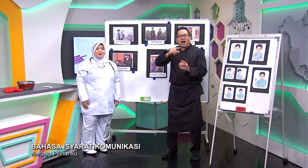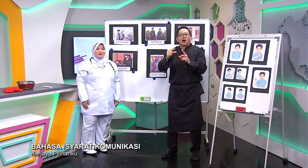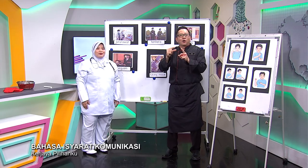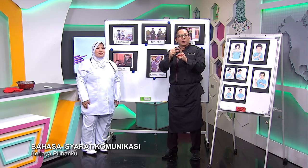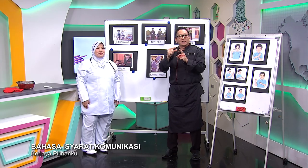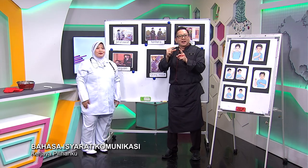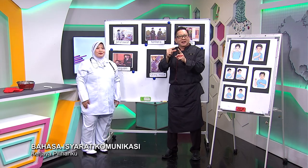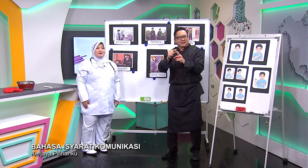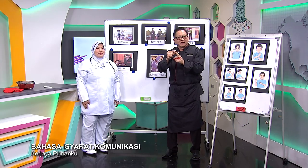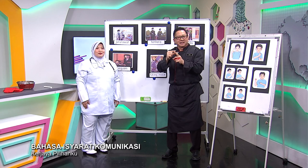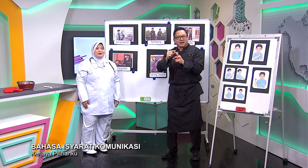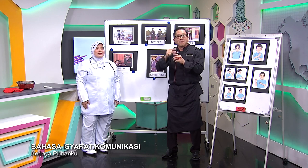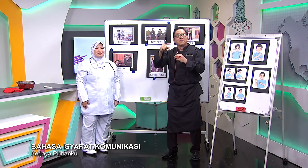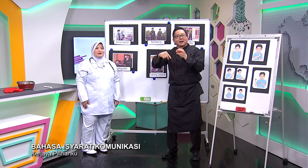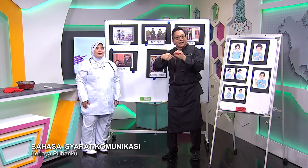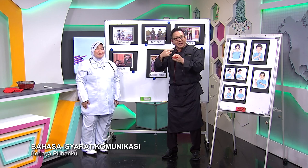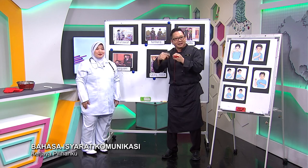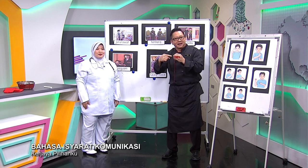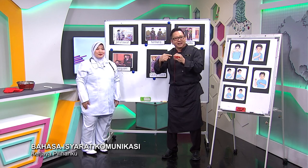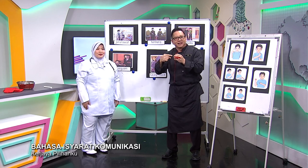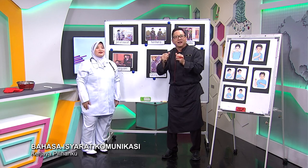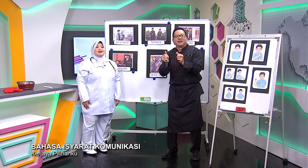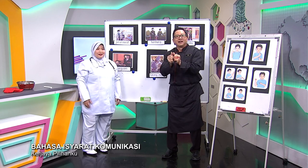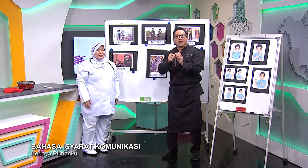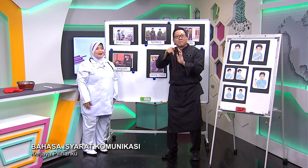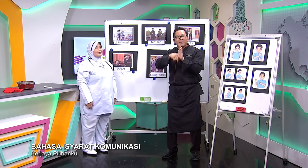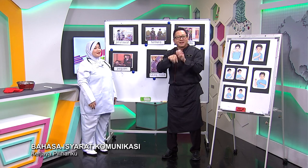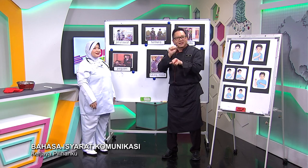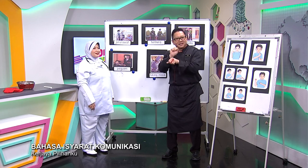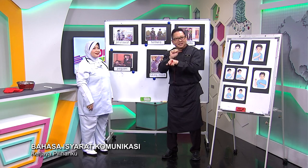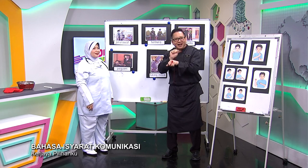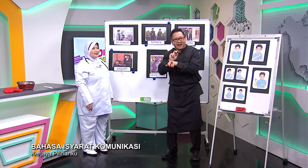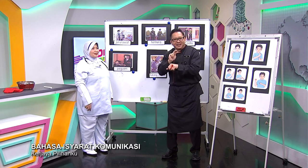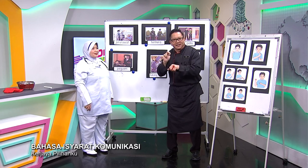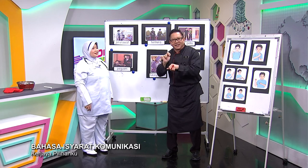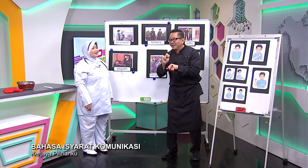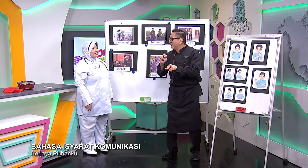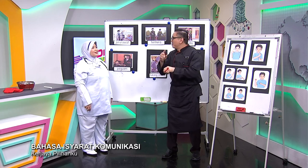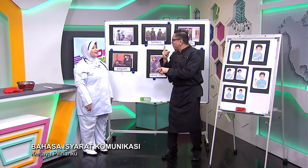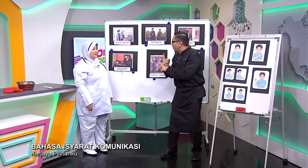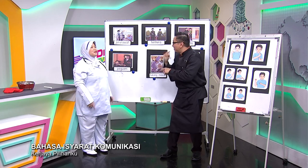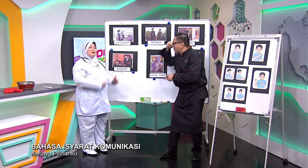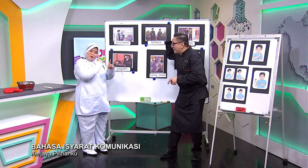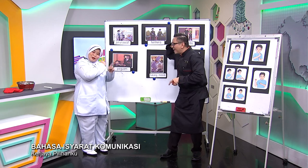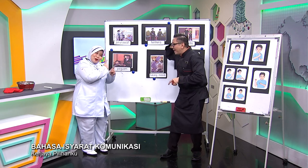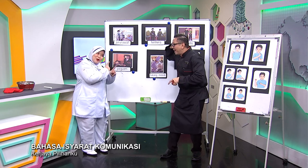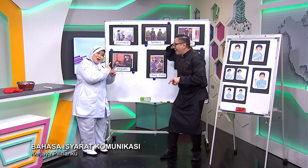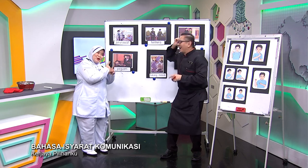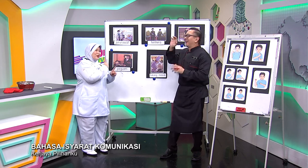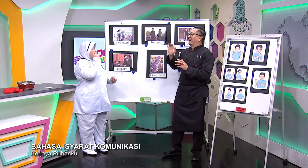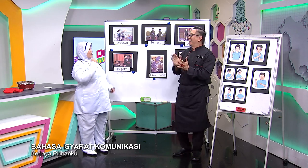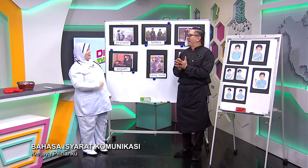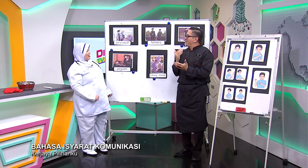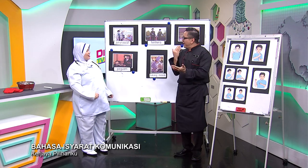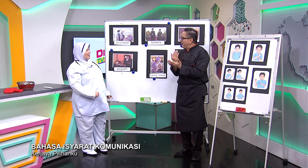belajar kosakata berkaitan dengan pekerjaan. Betul, Cikgu Miza?